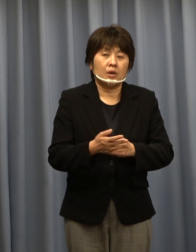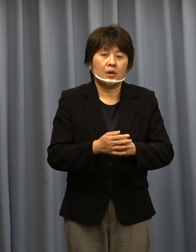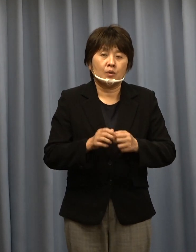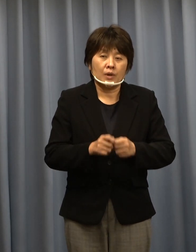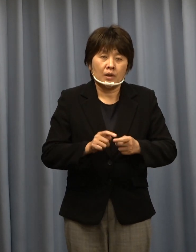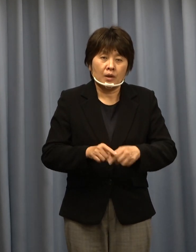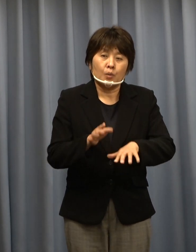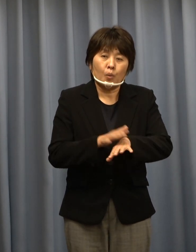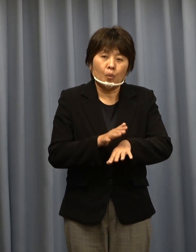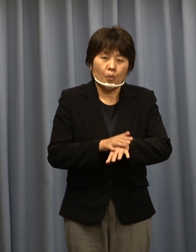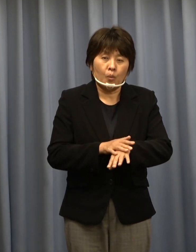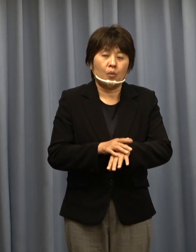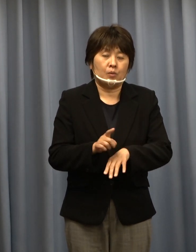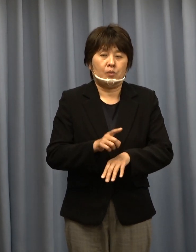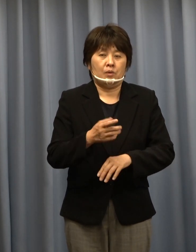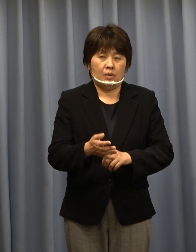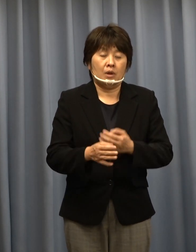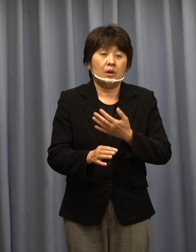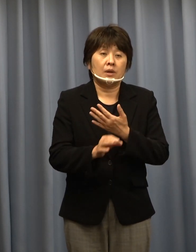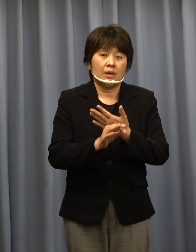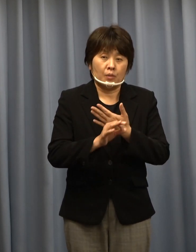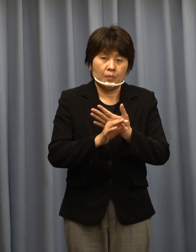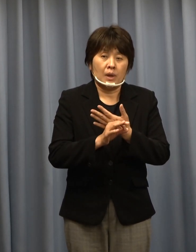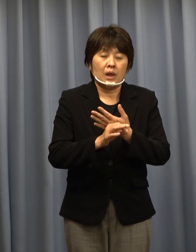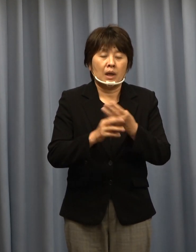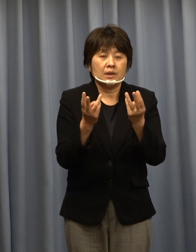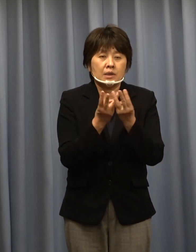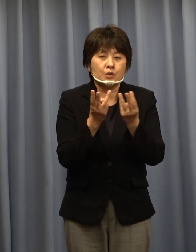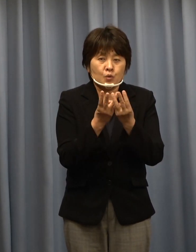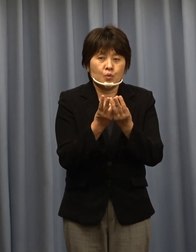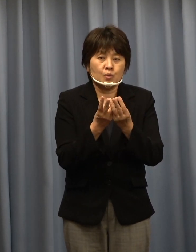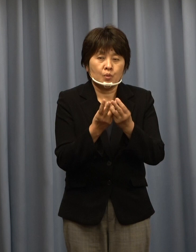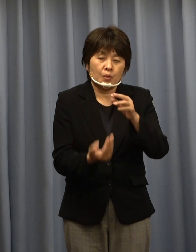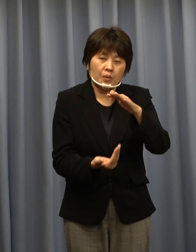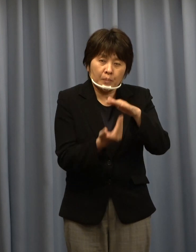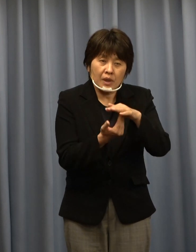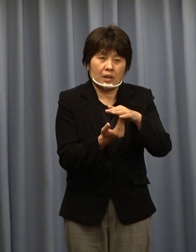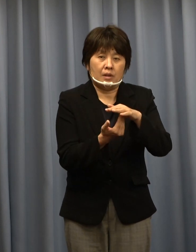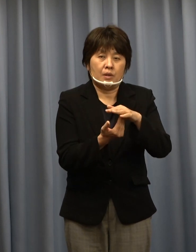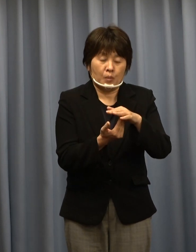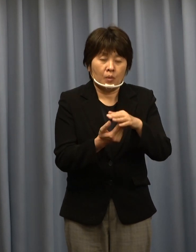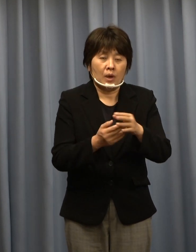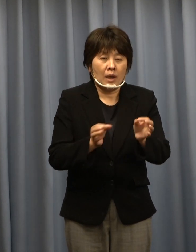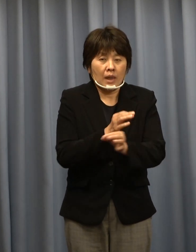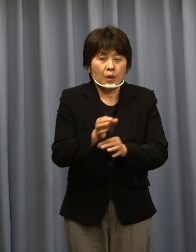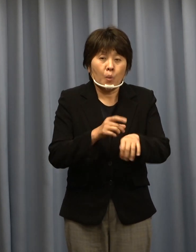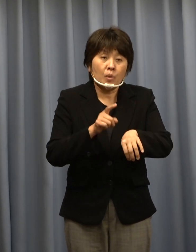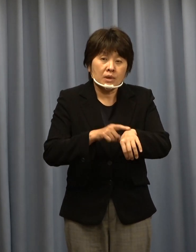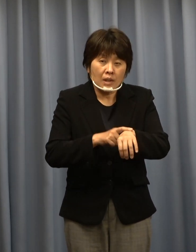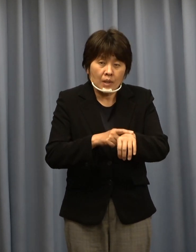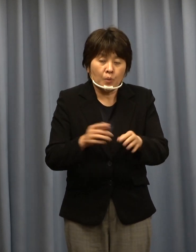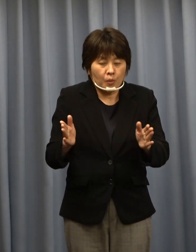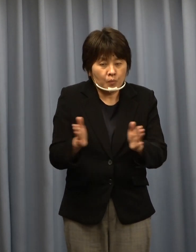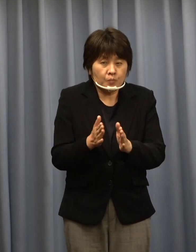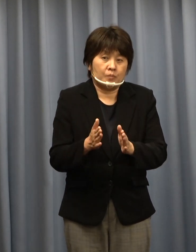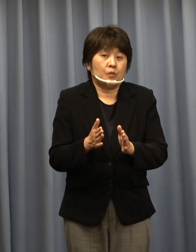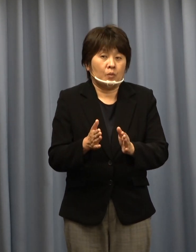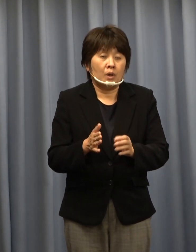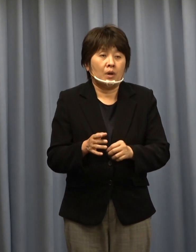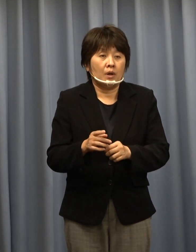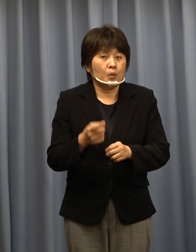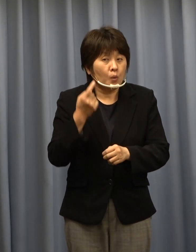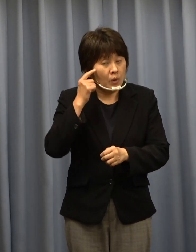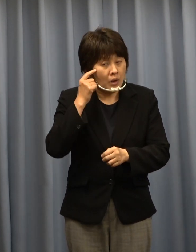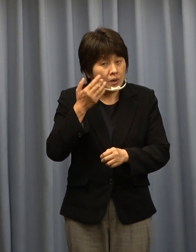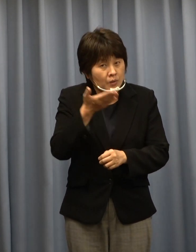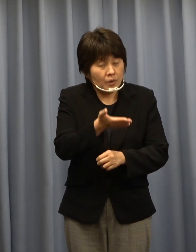というふうに考えてらっしゃるのか、例えばこう人数制限とか営業時短なのか、どういうことを考えているのか、もしかして細かく教えてく